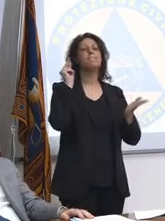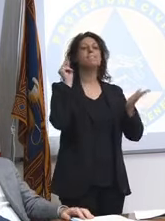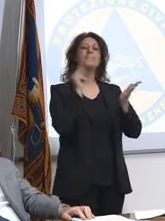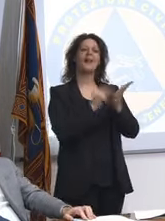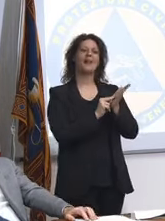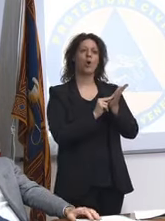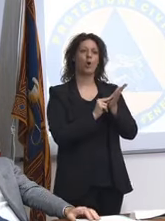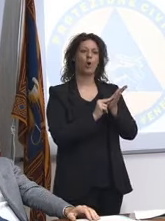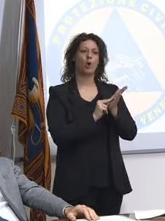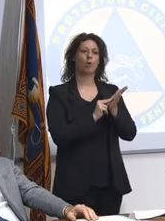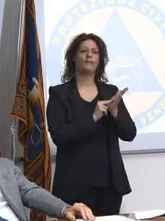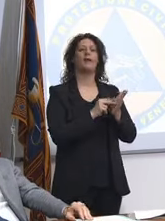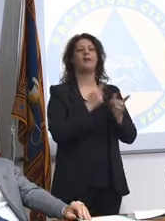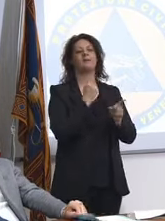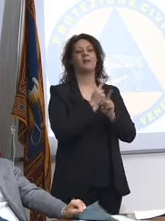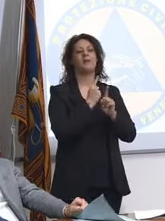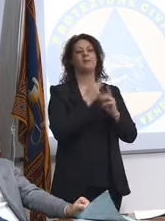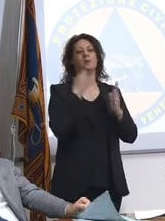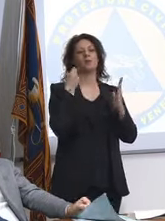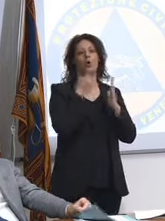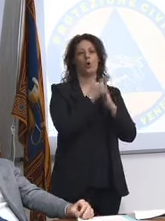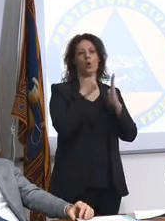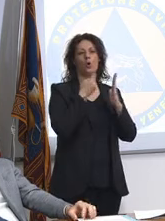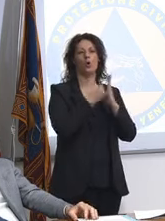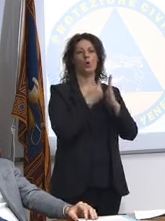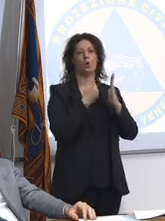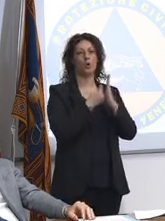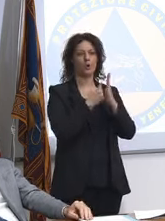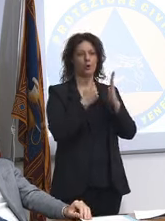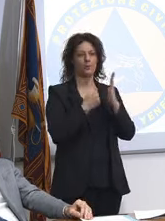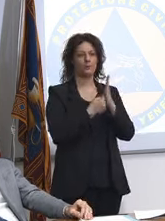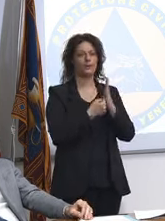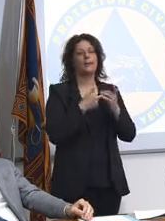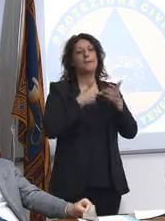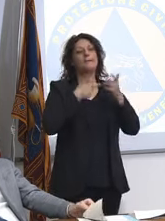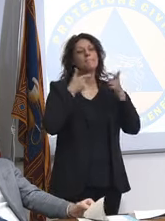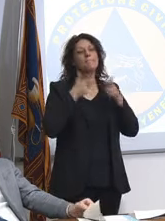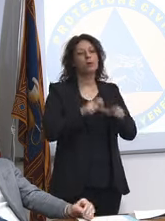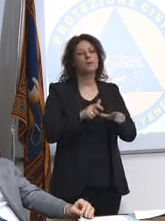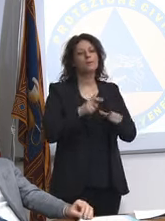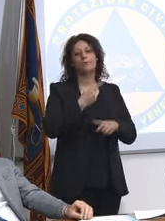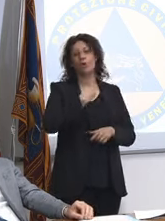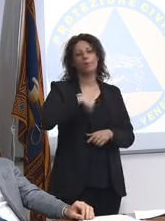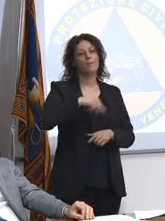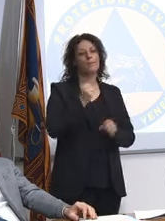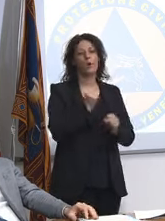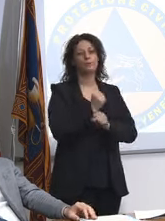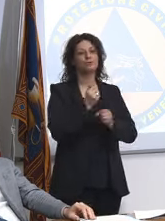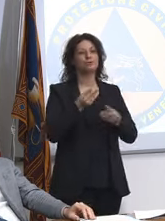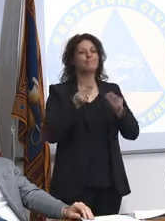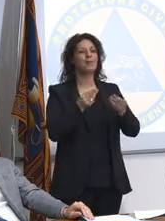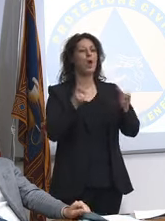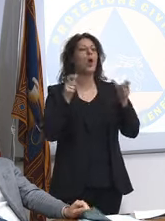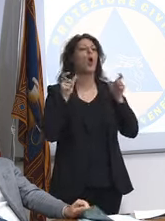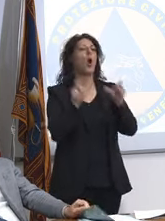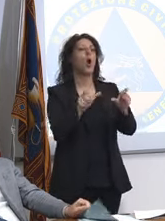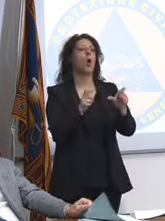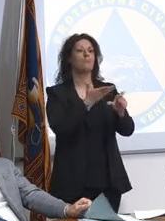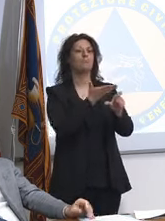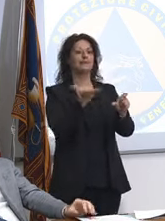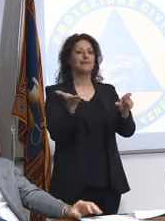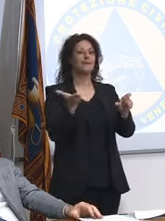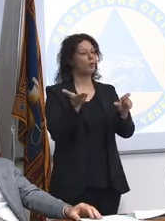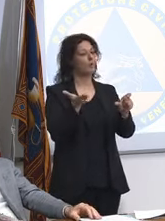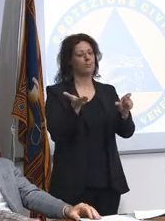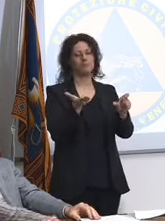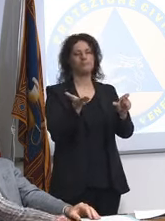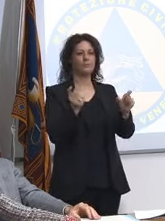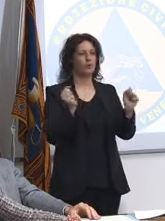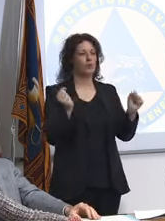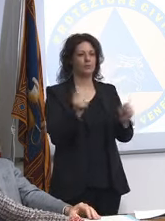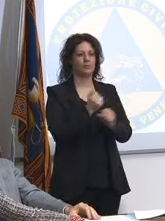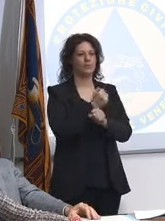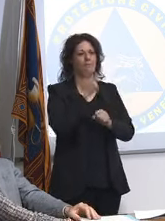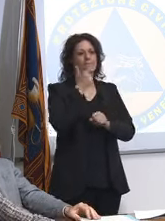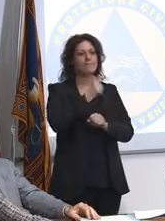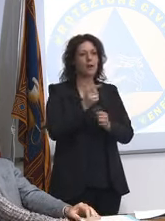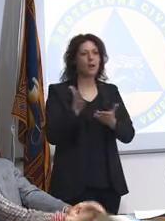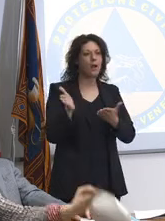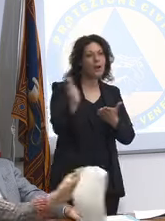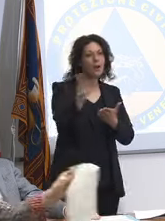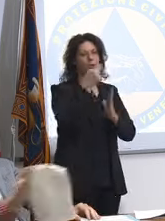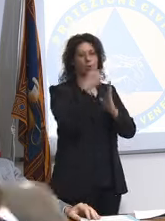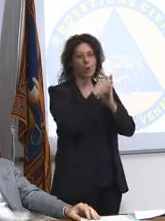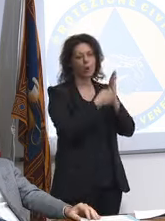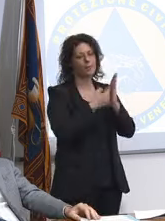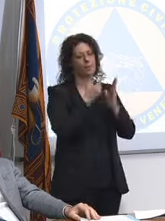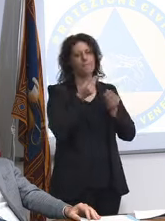perché effettivamente non possiamo mettere obbligatoria questo tipo di misura di raccogliere i